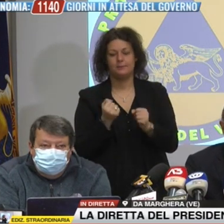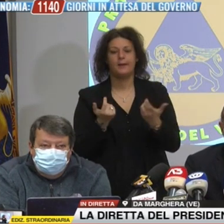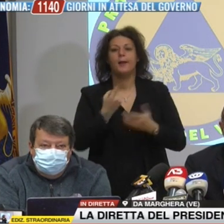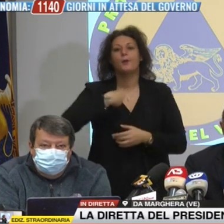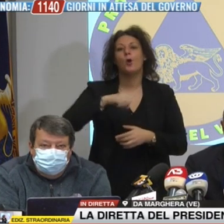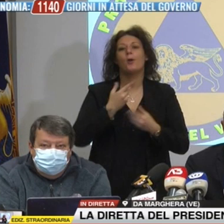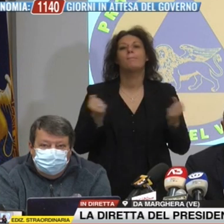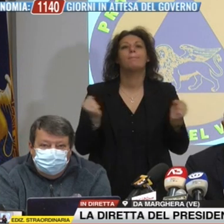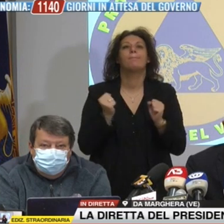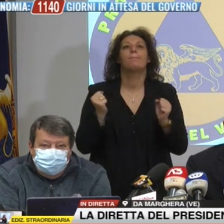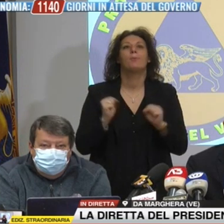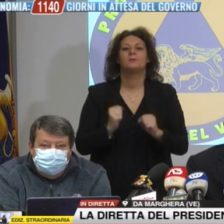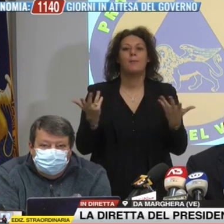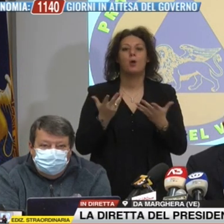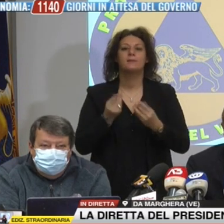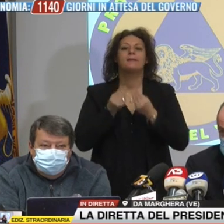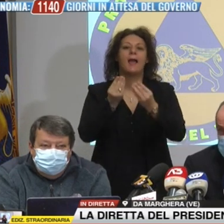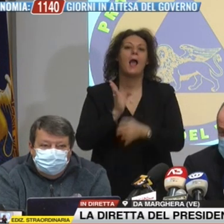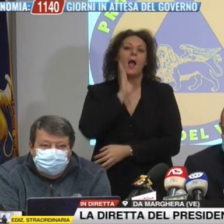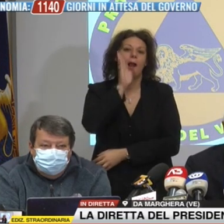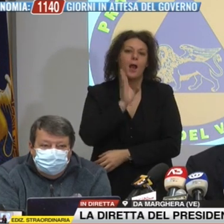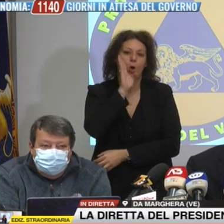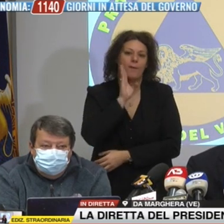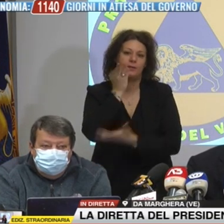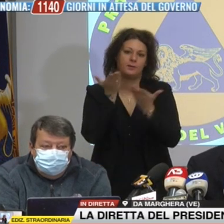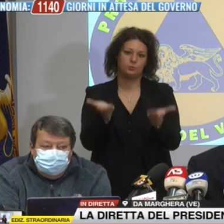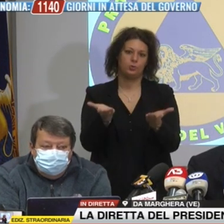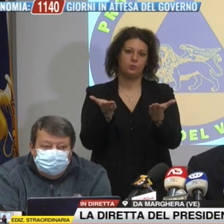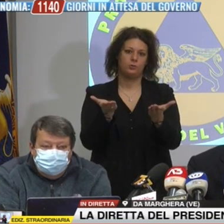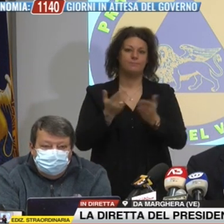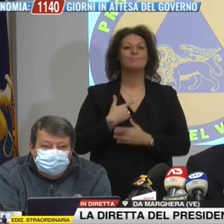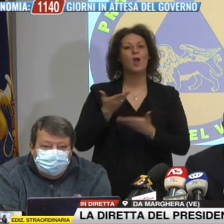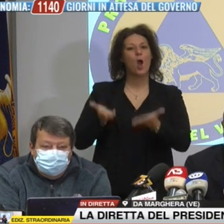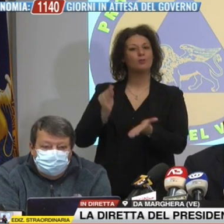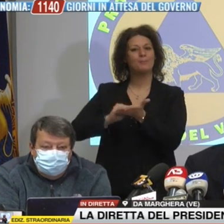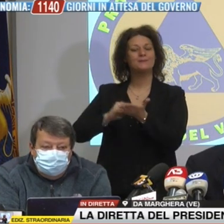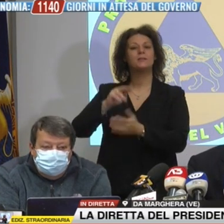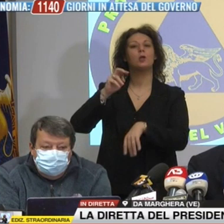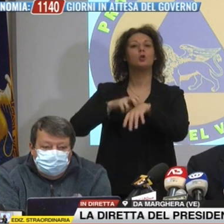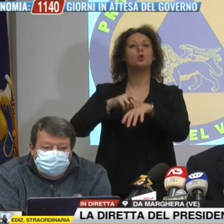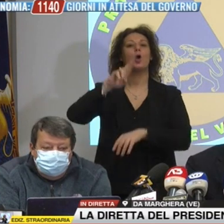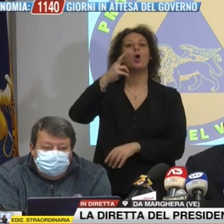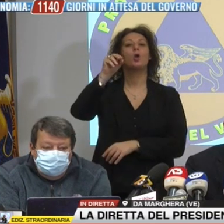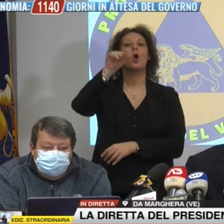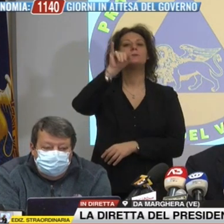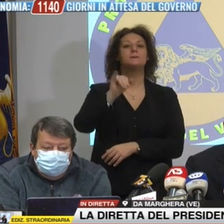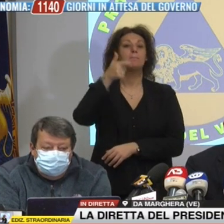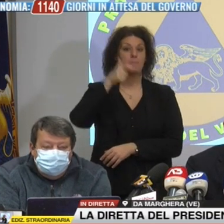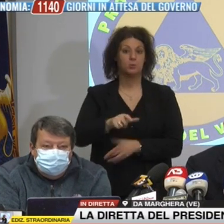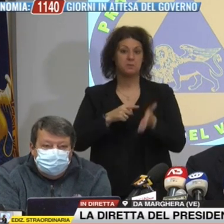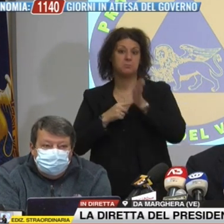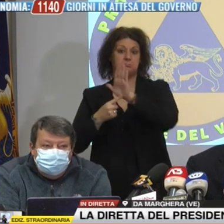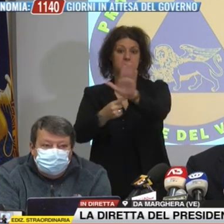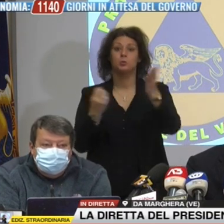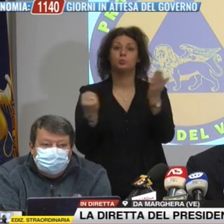dare raccomandazioni non possiamo fare. Dottor Rosi, l'ho chiamato qui oggi perché darà uno spaccato di cosa sta accadendo nelle